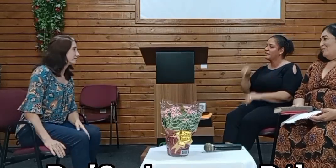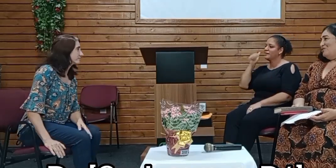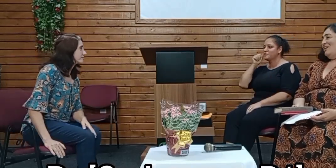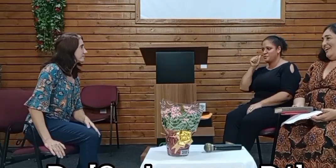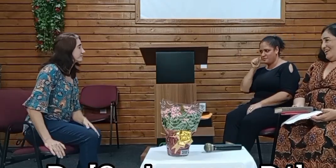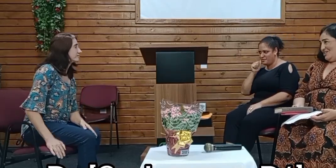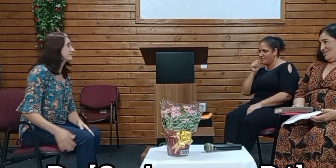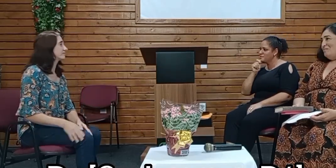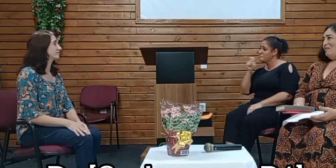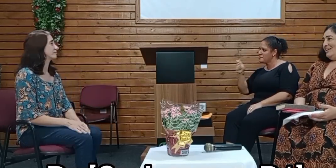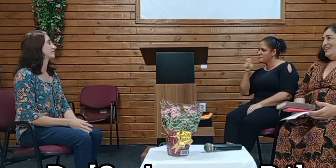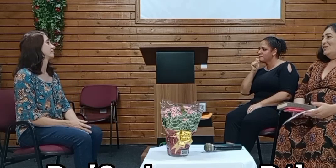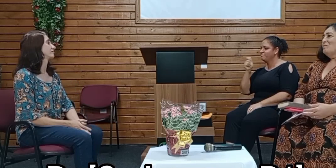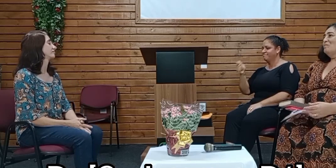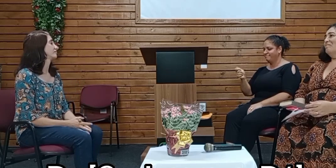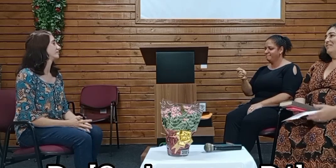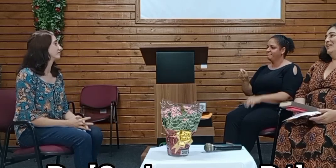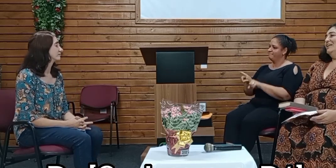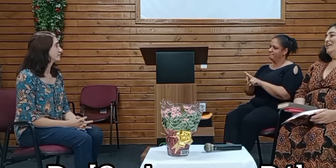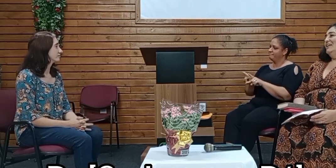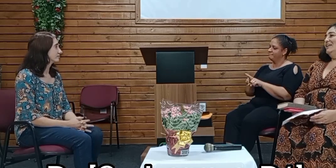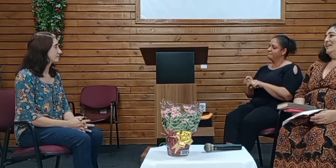nosso podcast também.